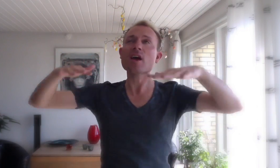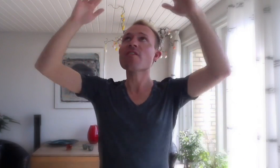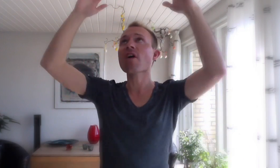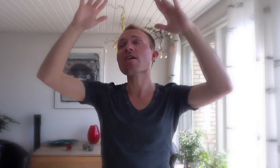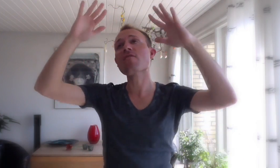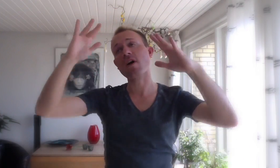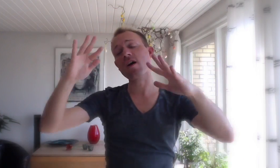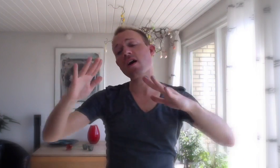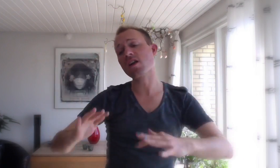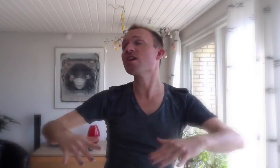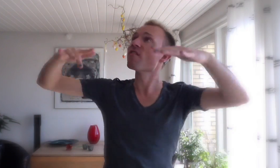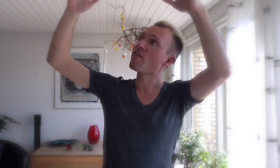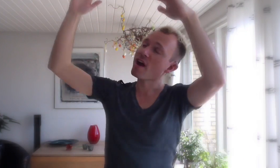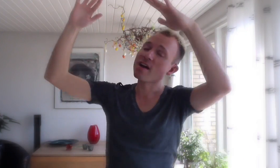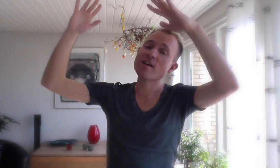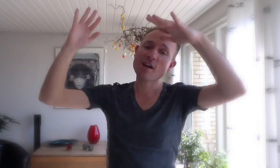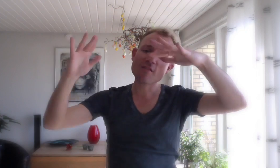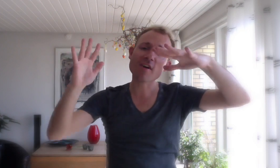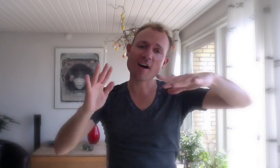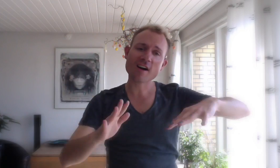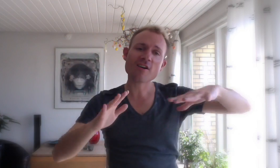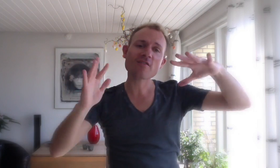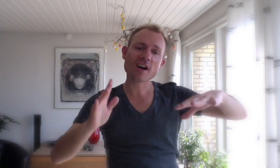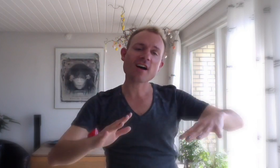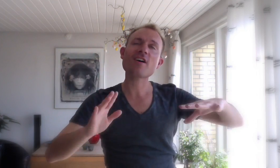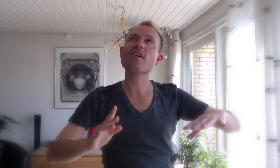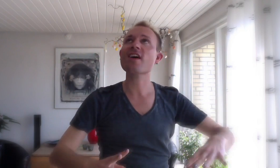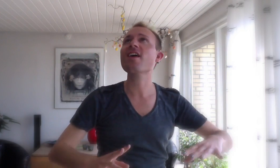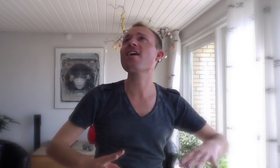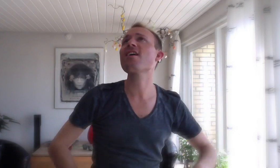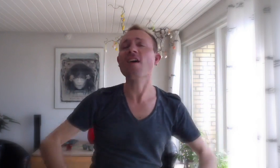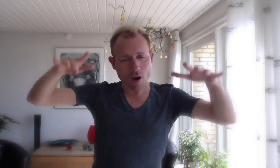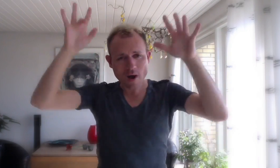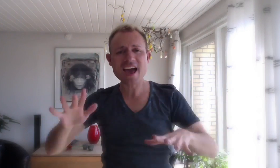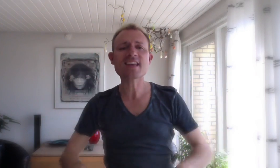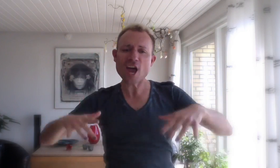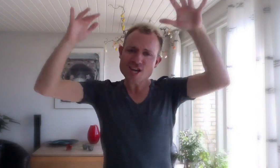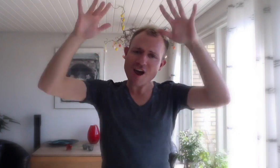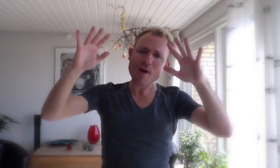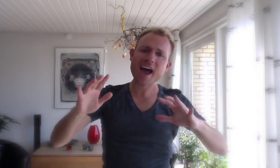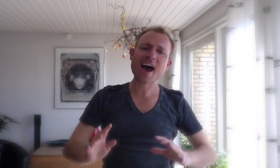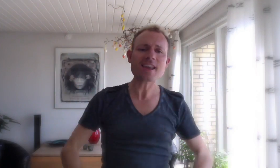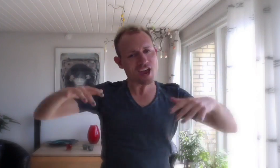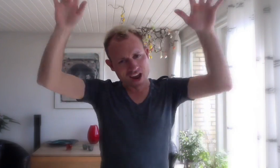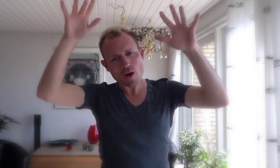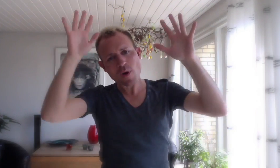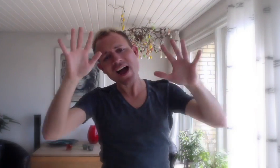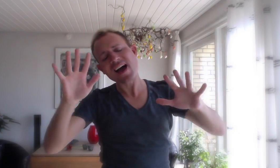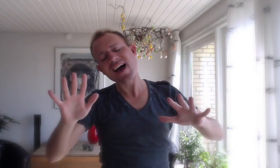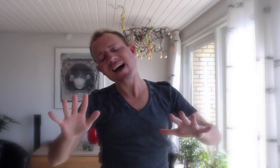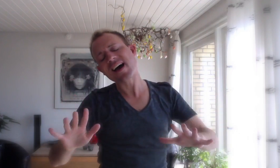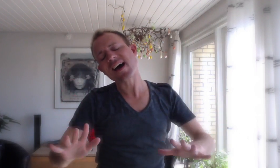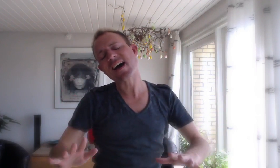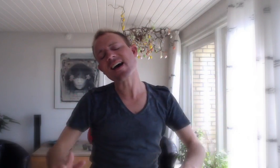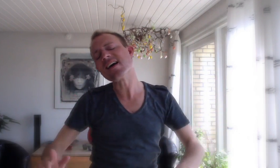cantare, te cantajú ya cae Hooray, hooray, hooray